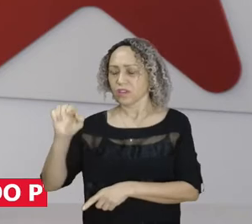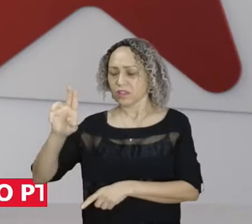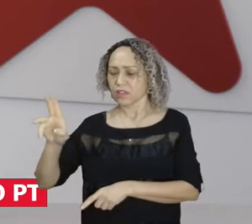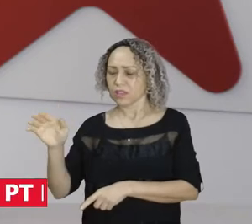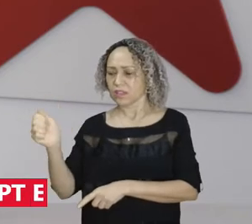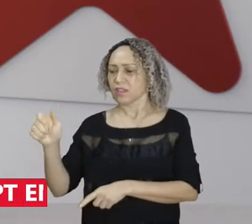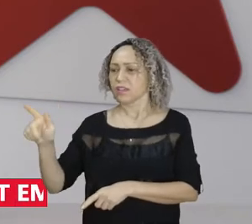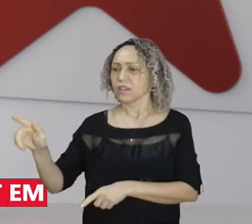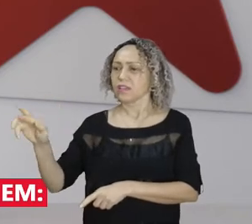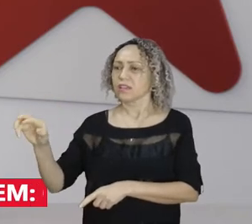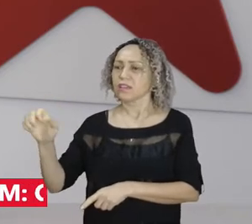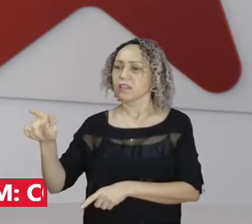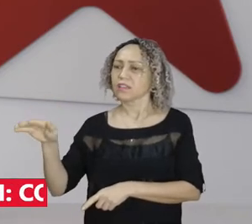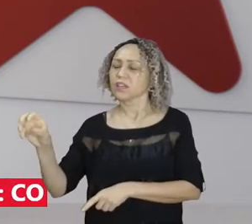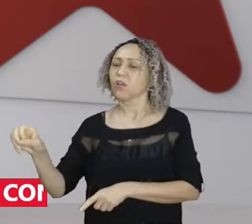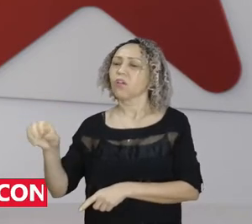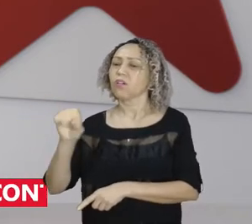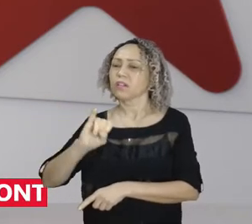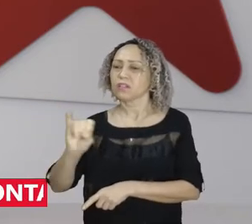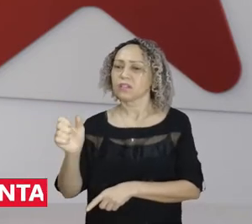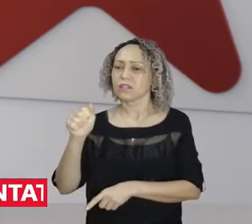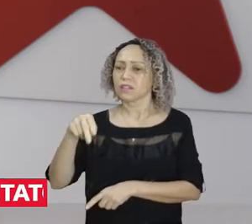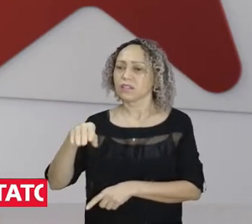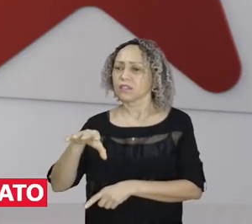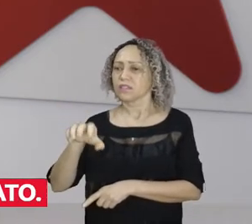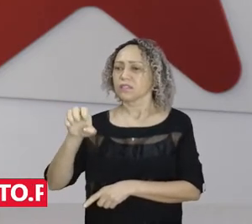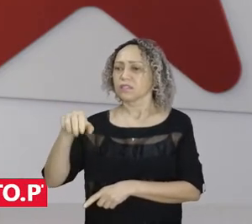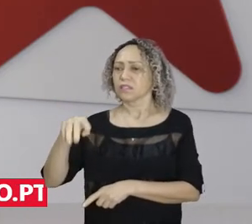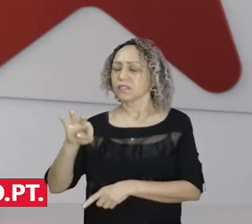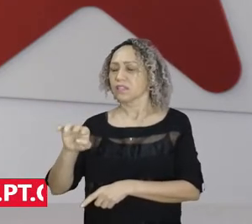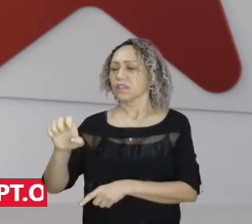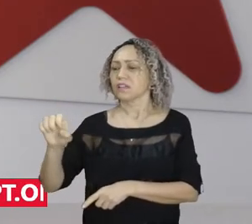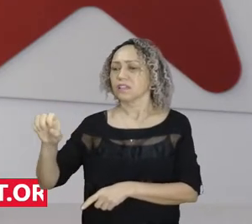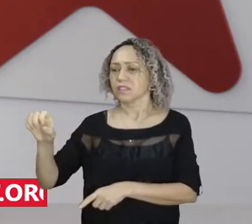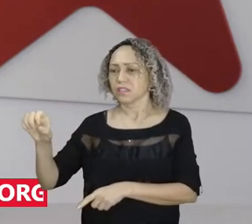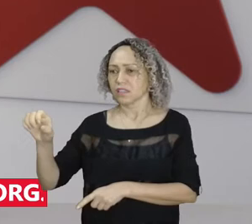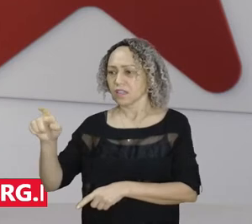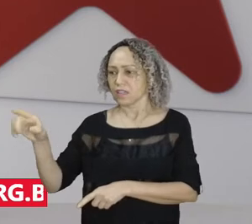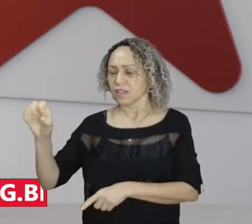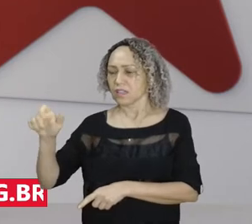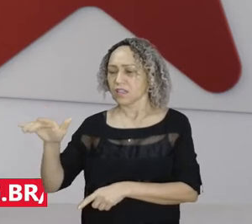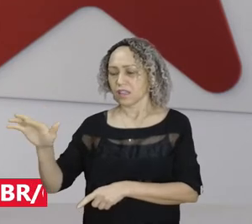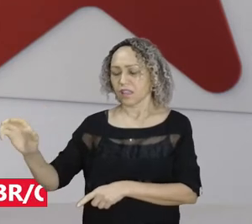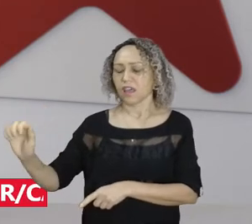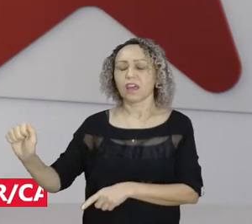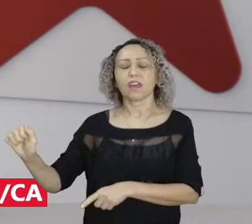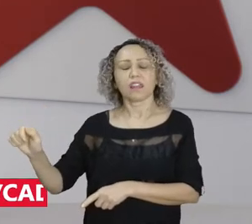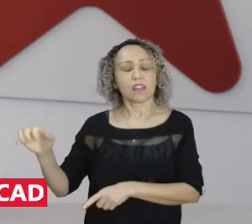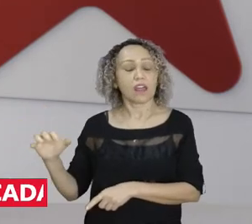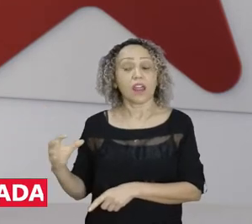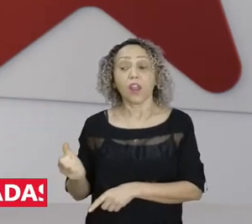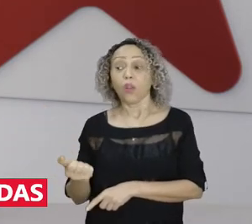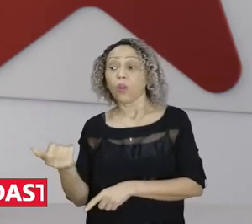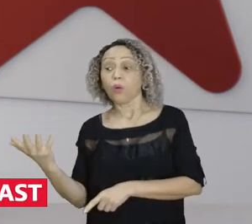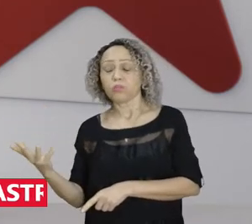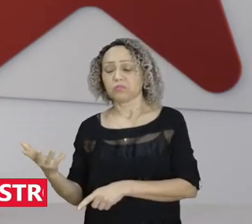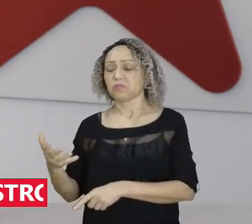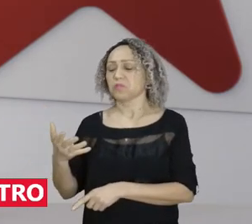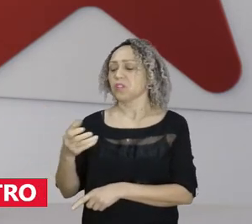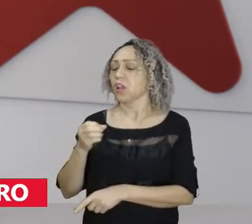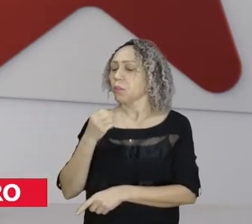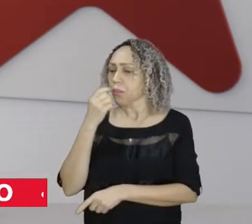também, Janete Marzola, Zélia Chagas Ribeiro Filha, também dando bom dia aqui para todo mundo.